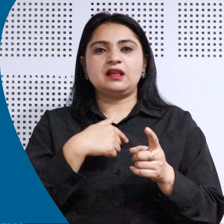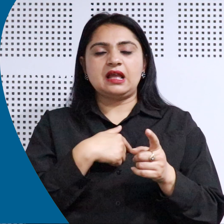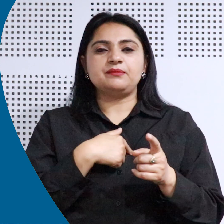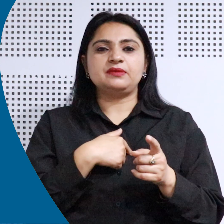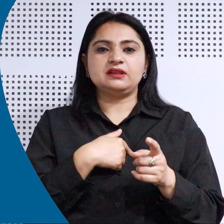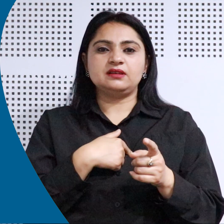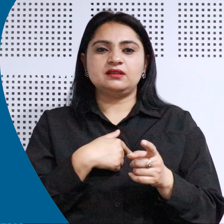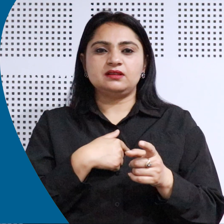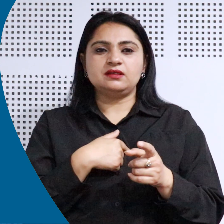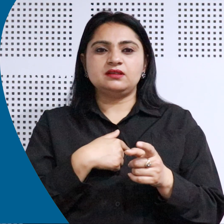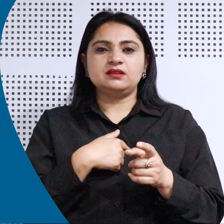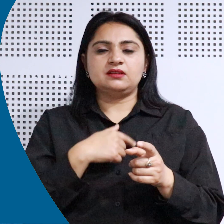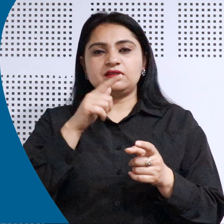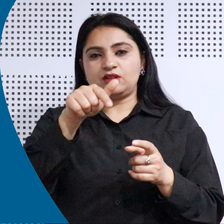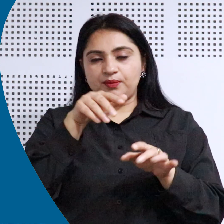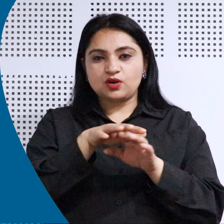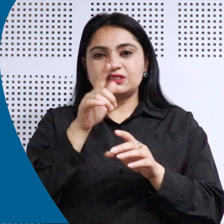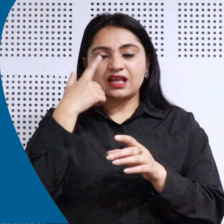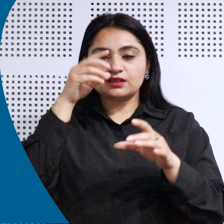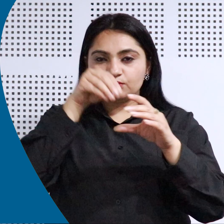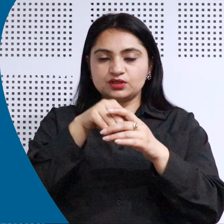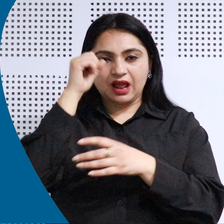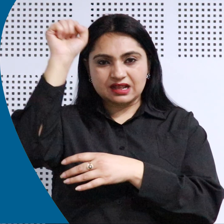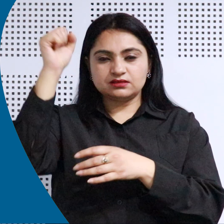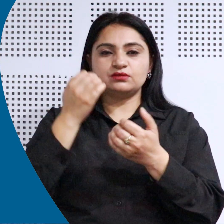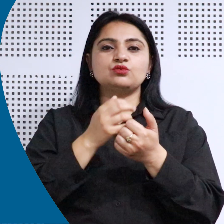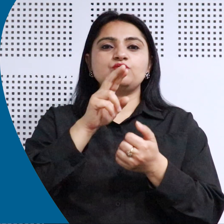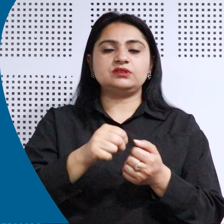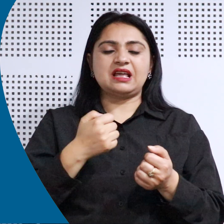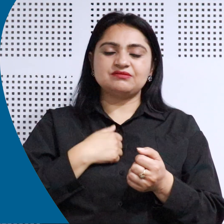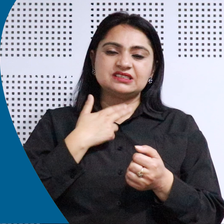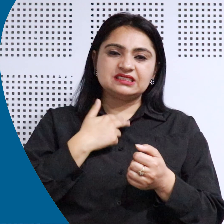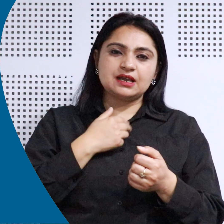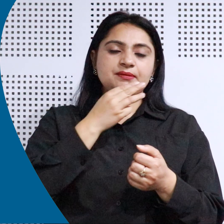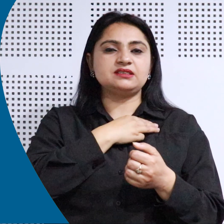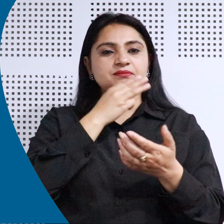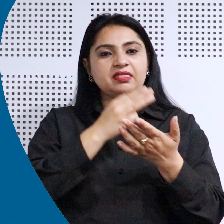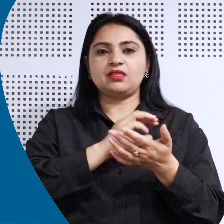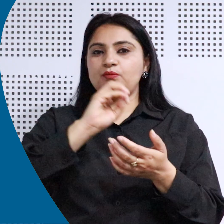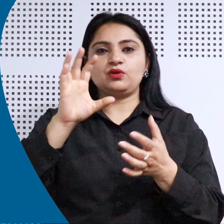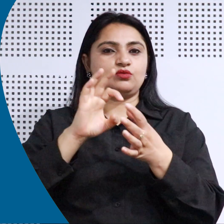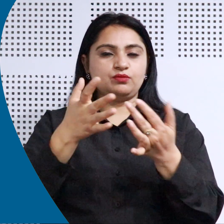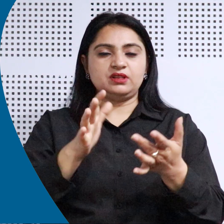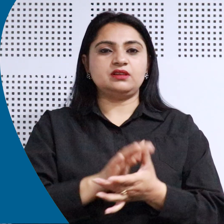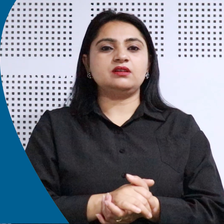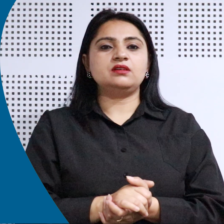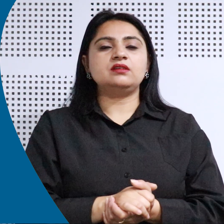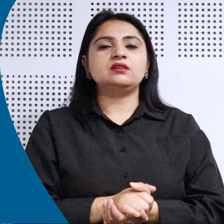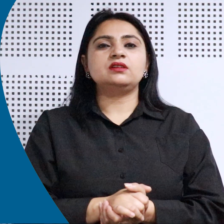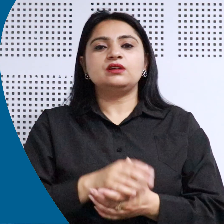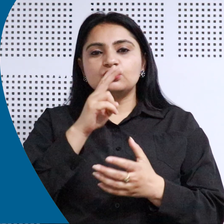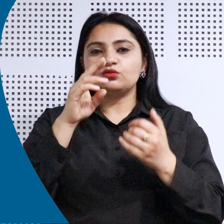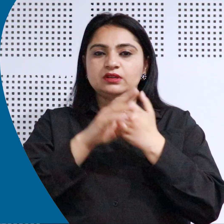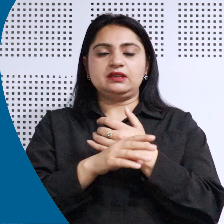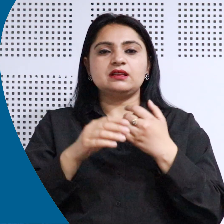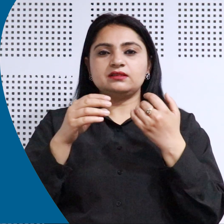चाहिँ तपाईँहरू 7 दिनभित्रमा हाजिर गराउनुपर्छ। उहाँहरूले मन परेको मान्छे मात्रै पठाउन थाल्यो भने यो चाहिँ देशमा सुशासन हुन्छ